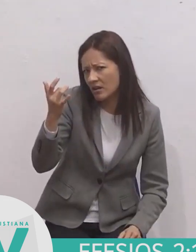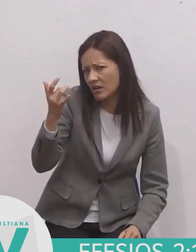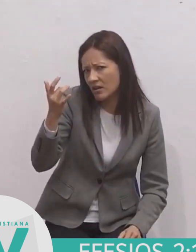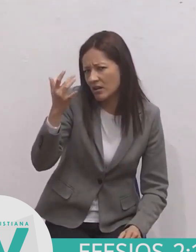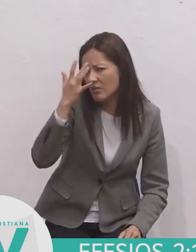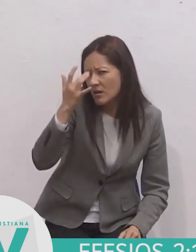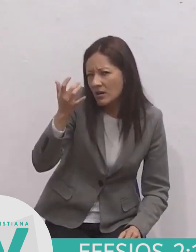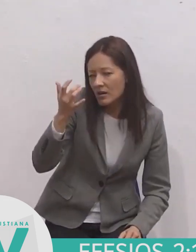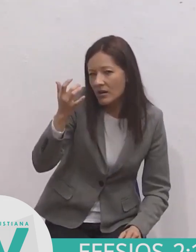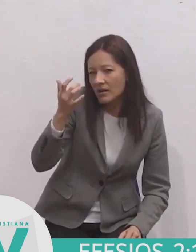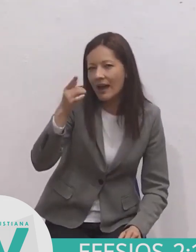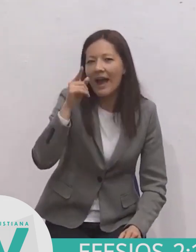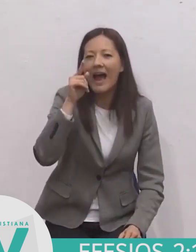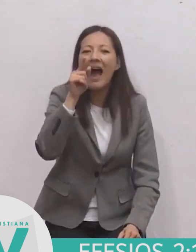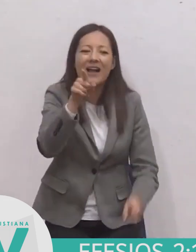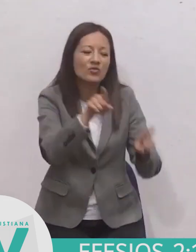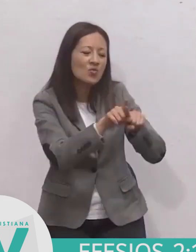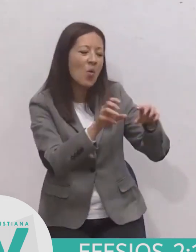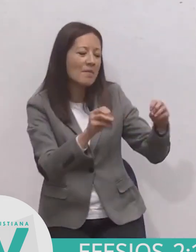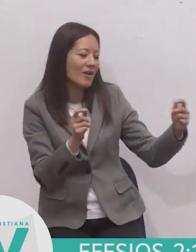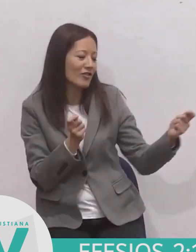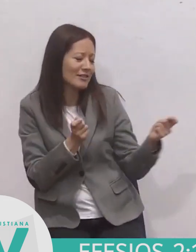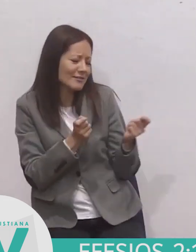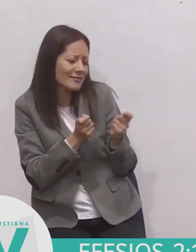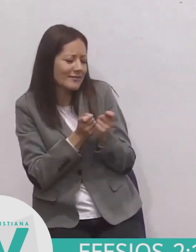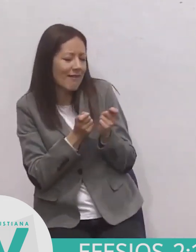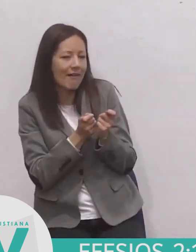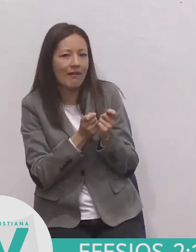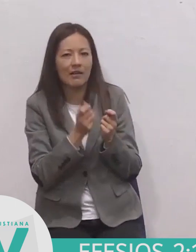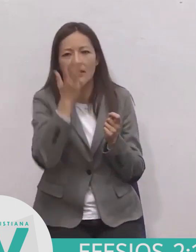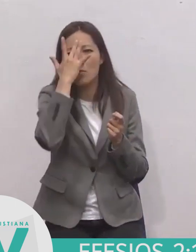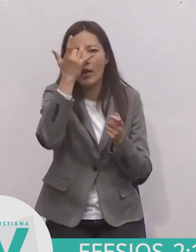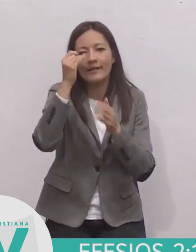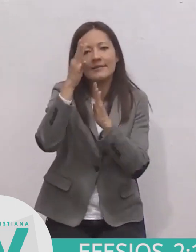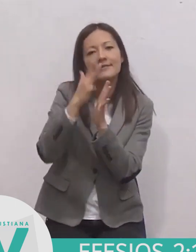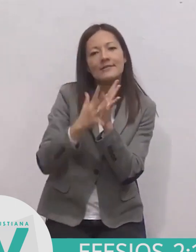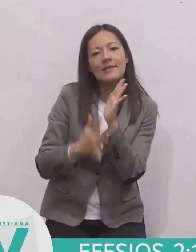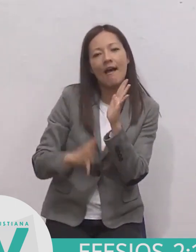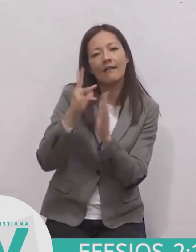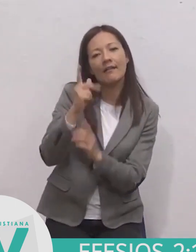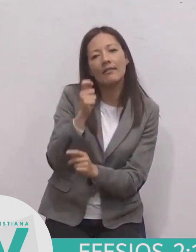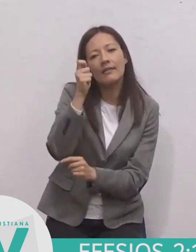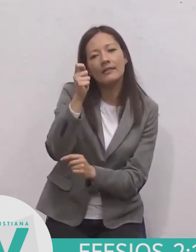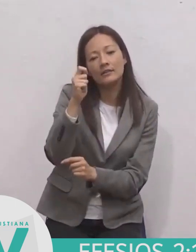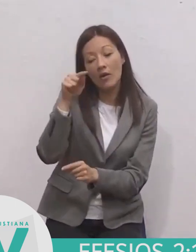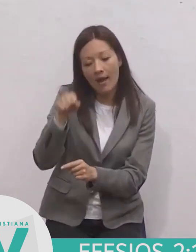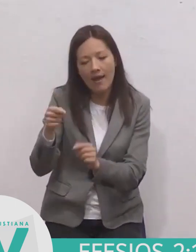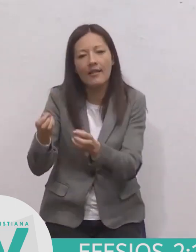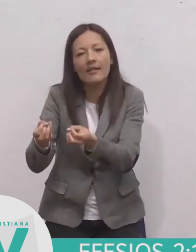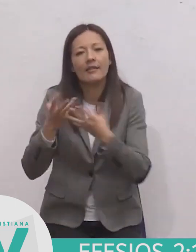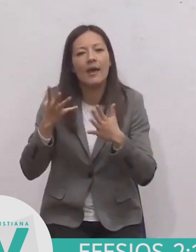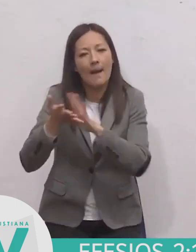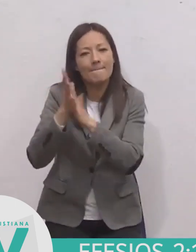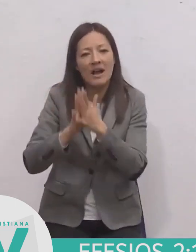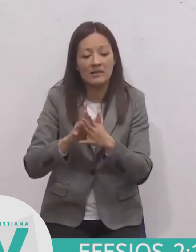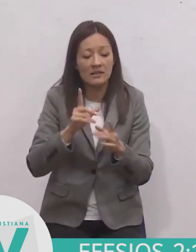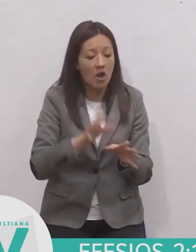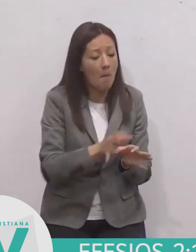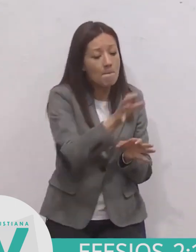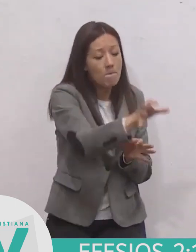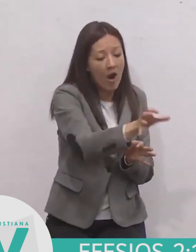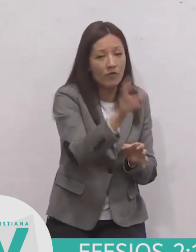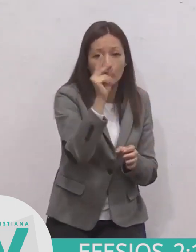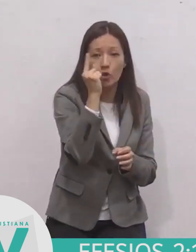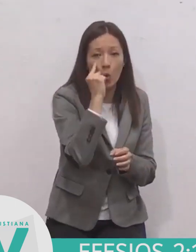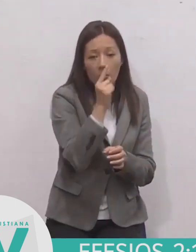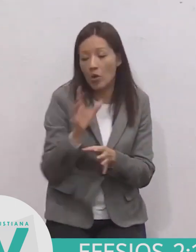Entiende que su hermano es cercano, es por la sangre de Cristo. Porque Él es nuestra paz, que de ambos pueblos hizo uno, derribando la